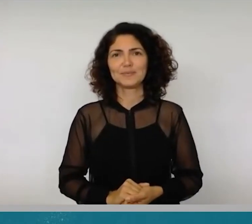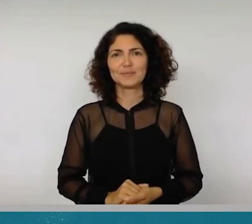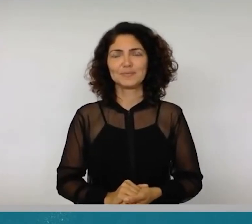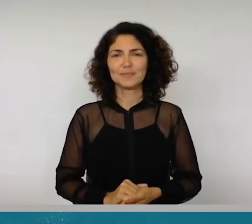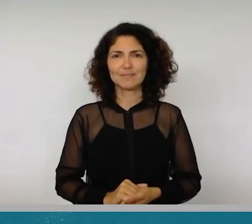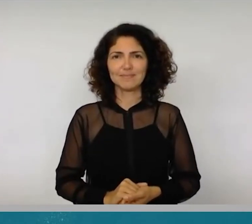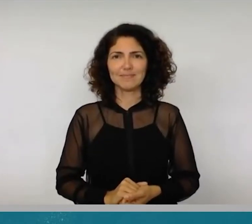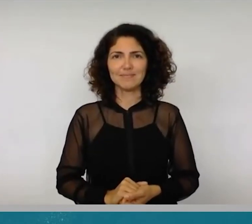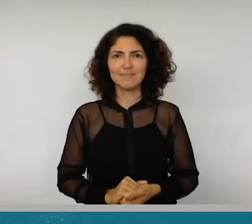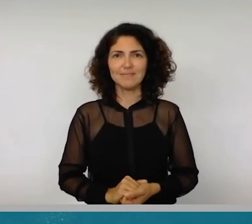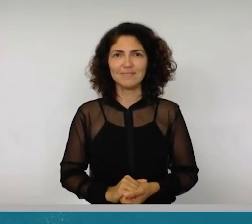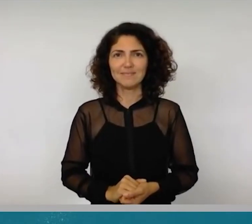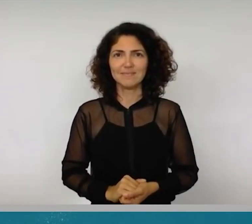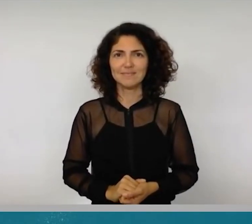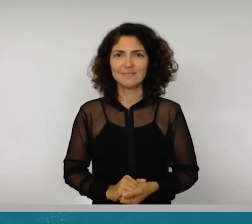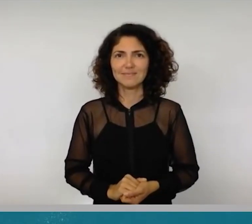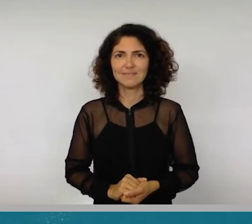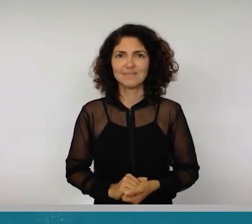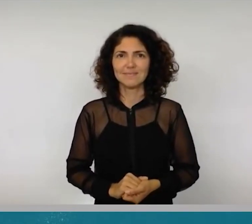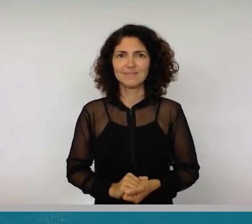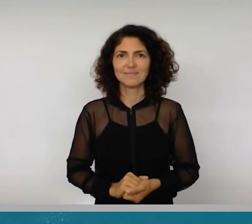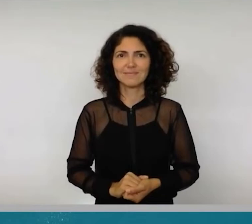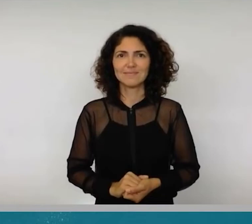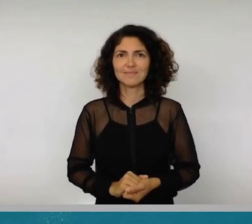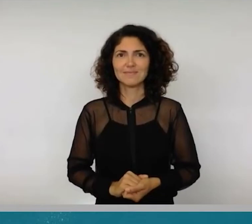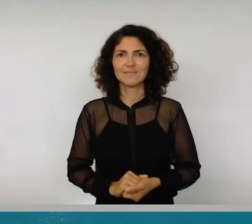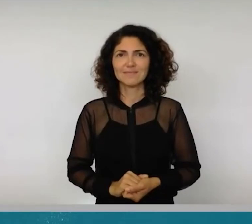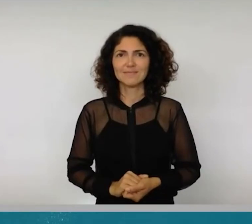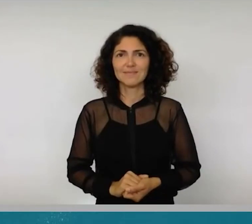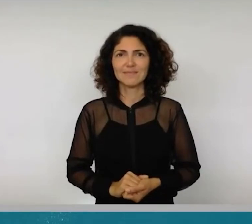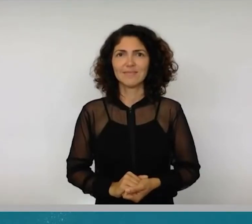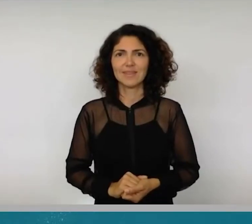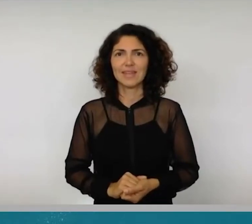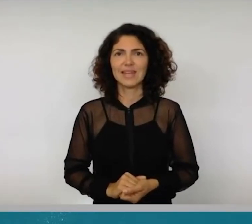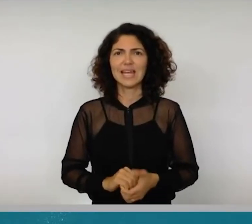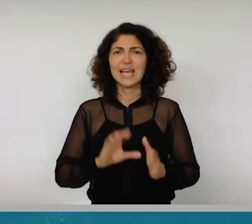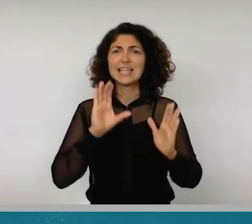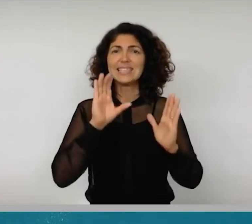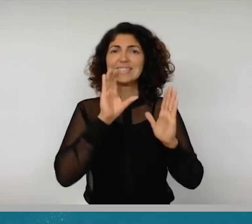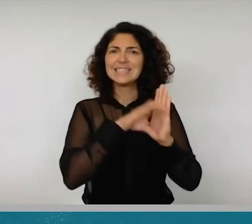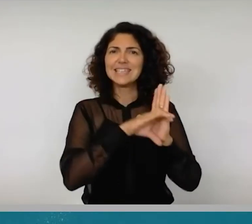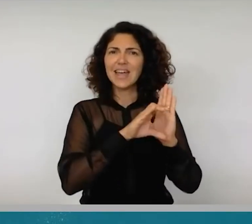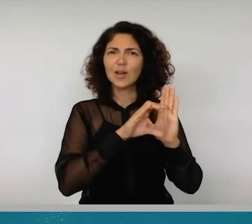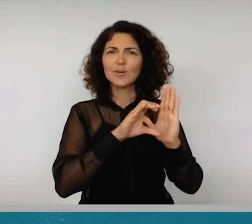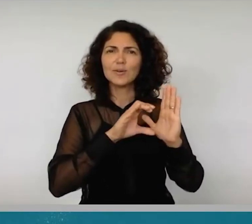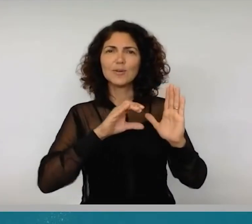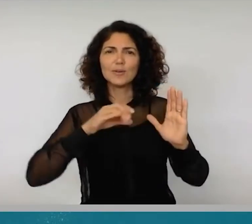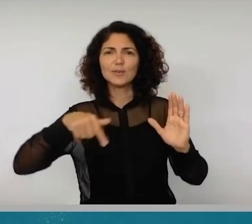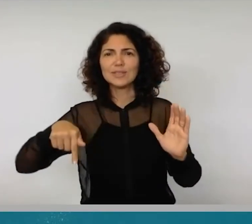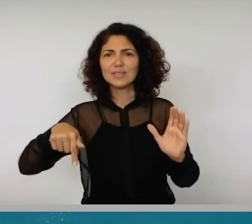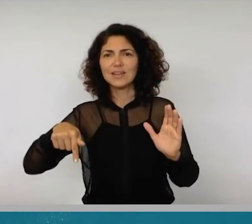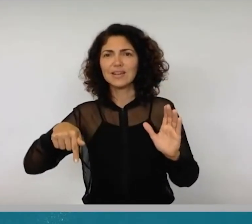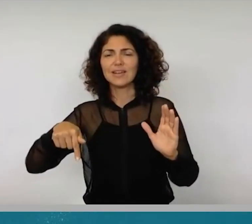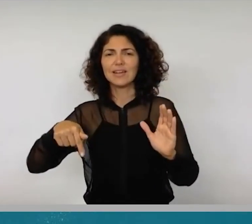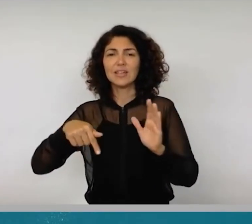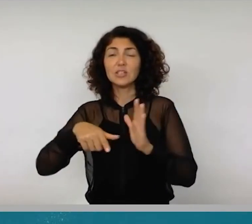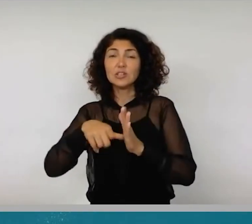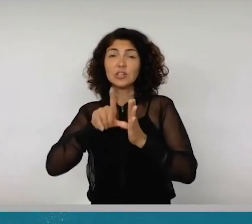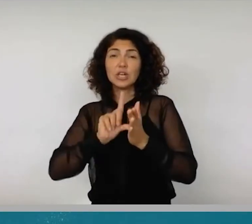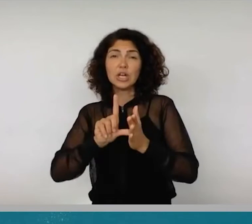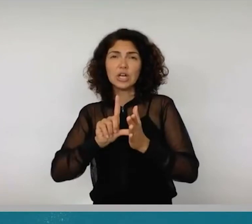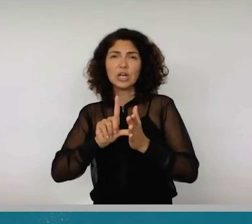a partir do século VII a.C., surgiram as primeiras moedas de ouro e de